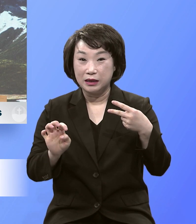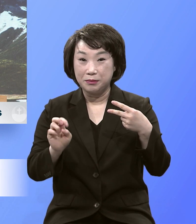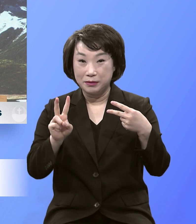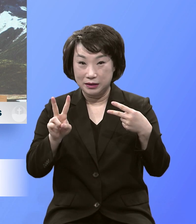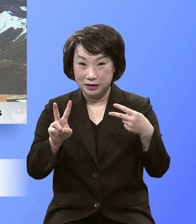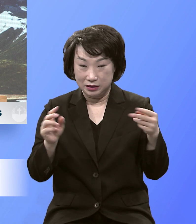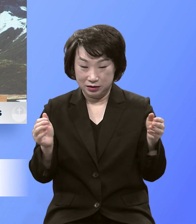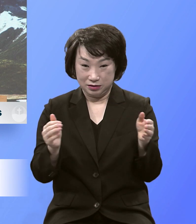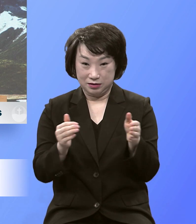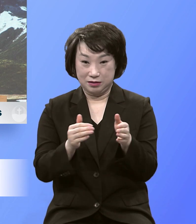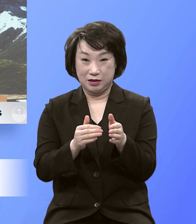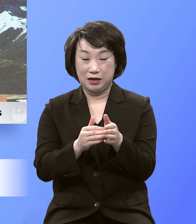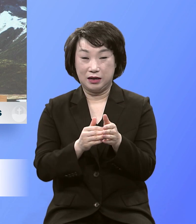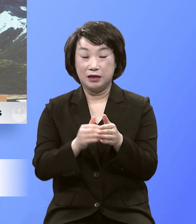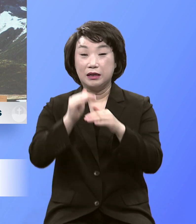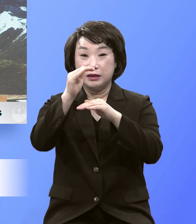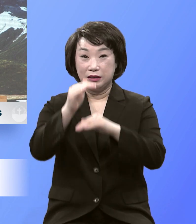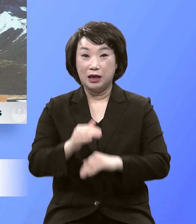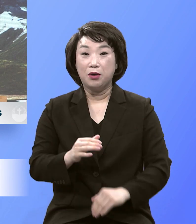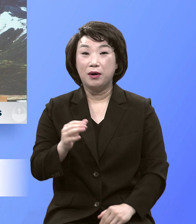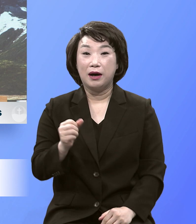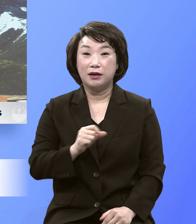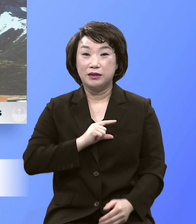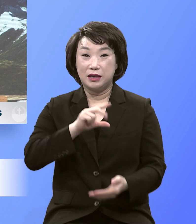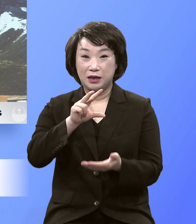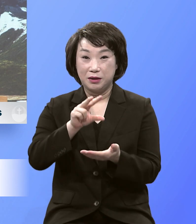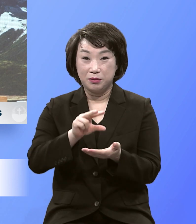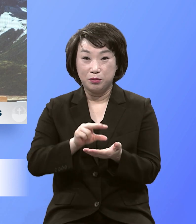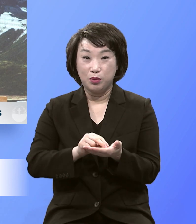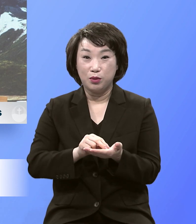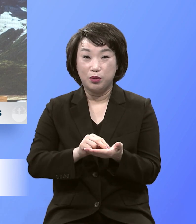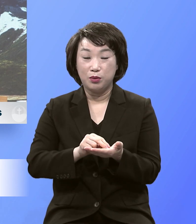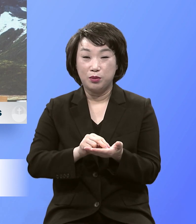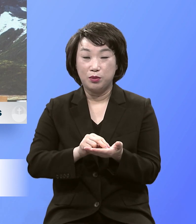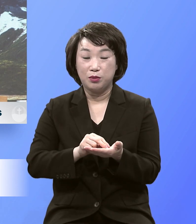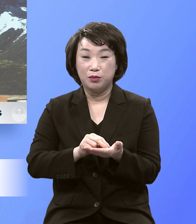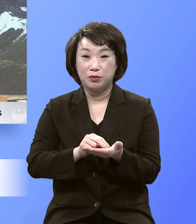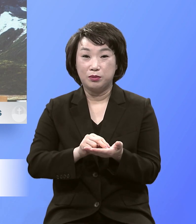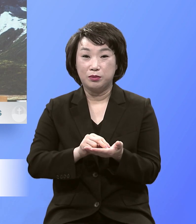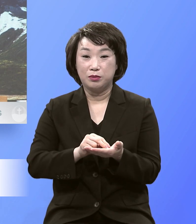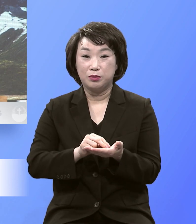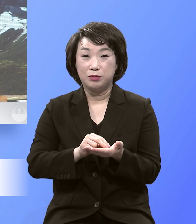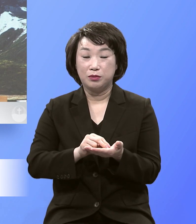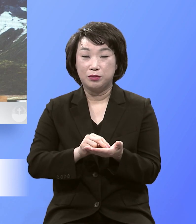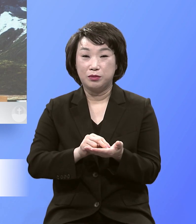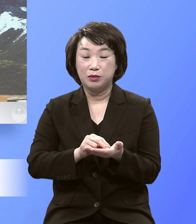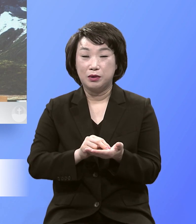38절에서 42절의 본문의 말씀을 가지고